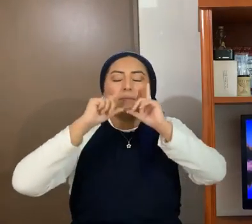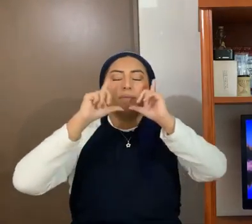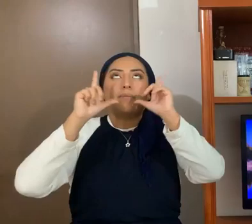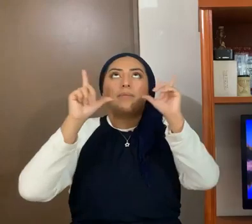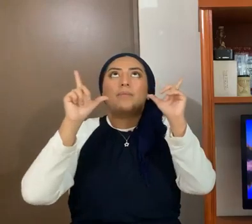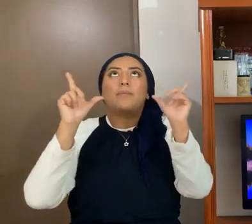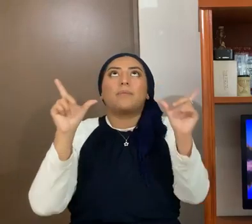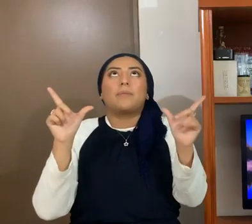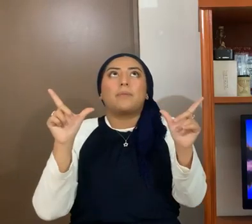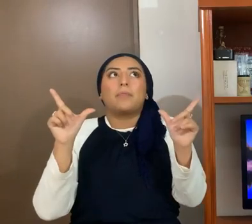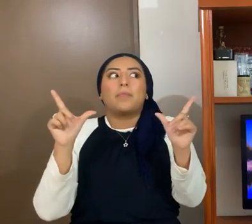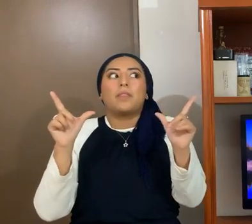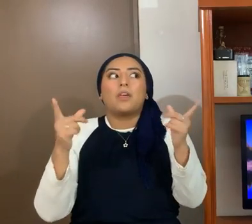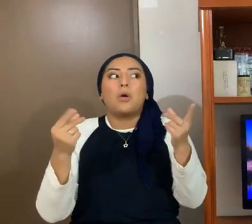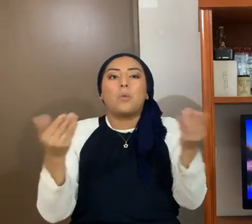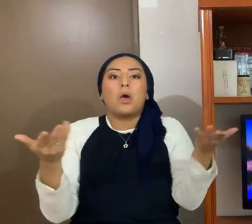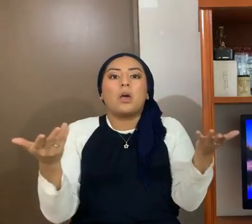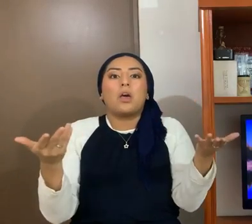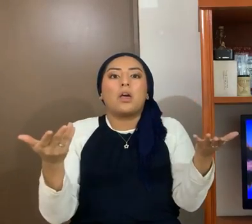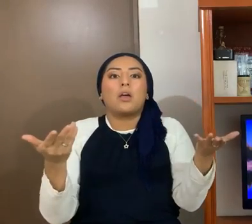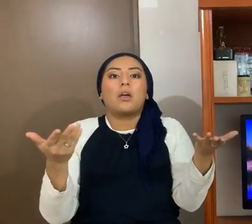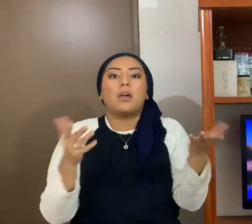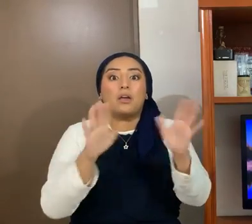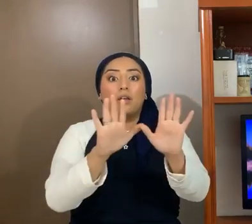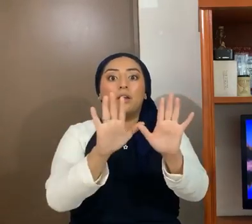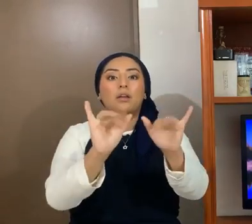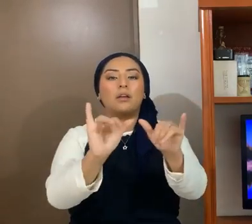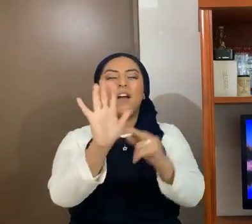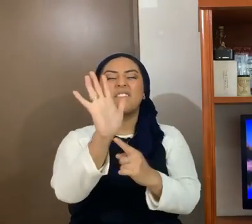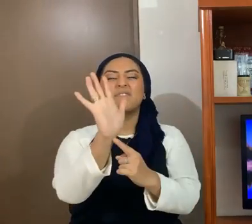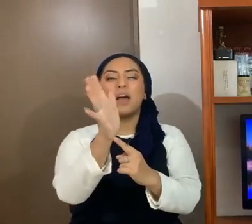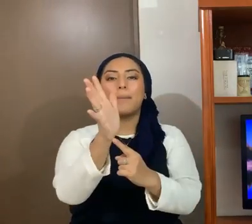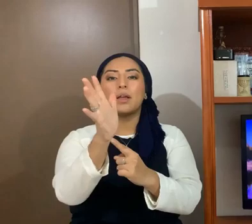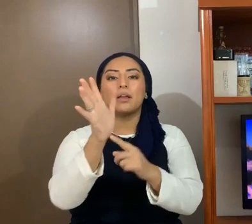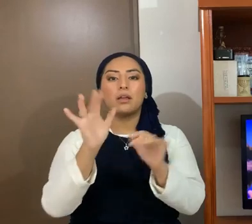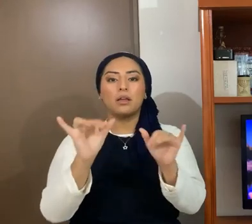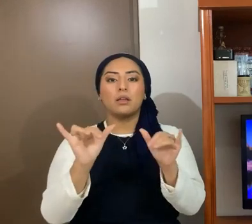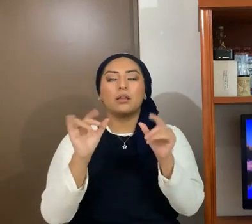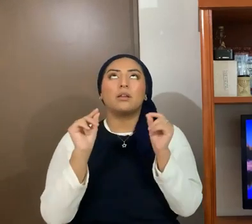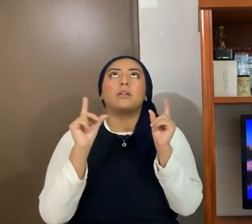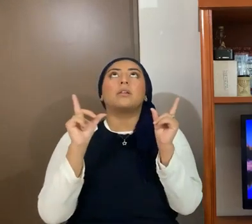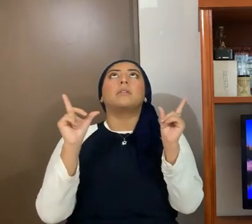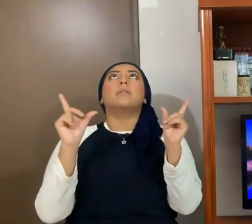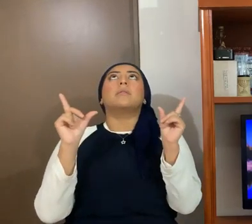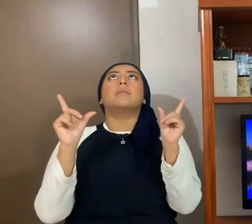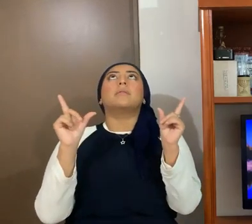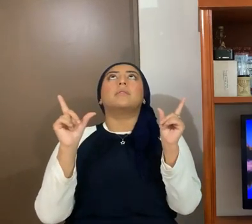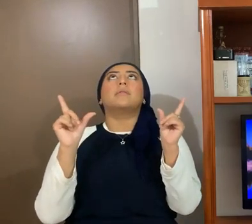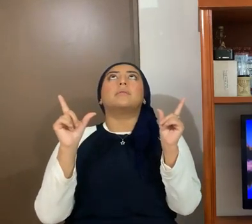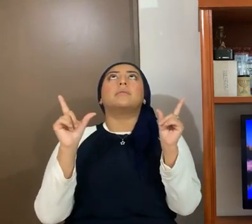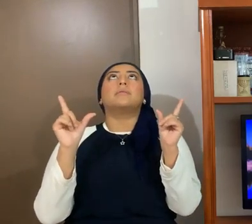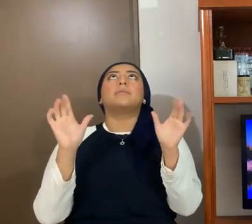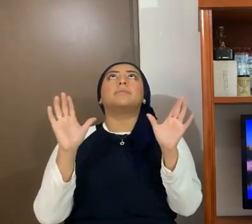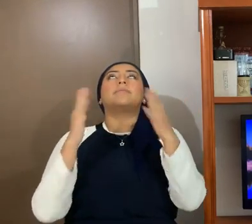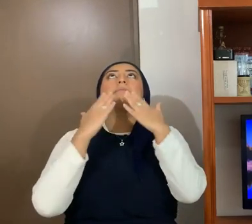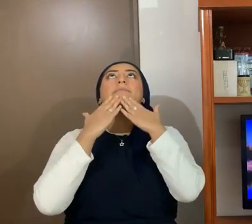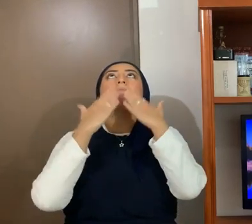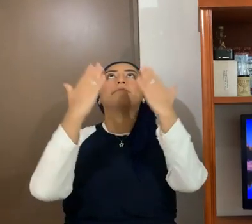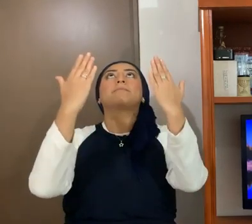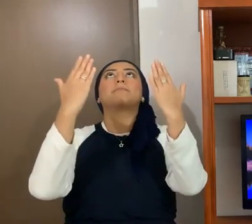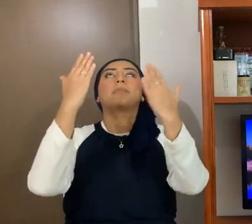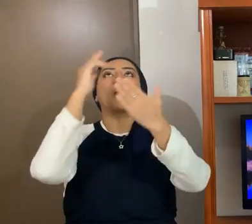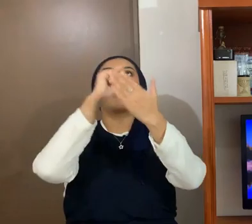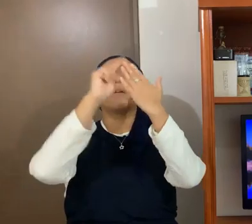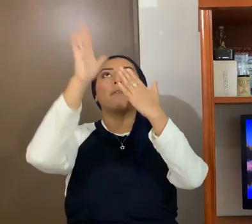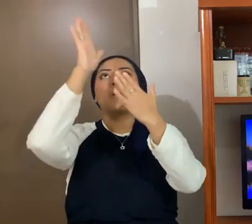ojos, no tienes nada que hacer? Te quedas 5 minutos con los ojos abiertos, porque si no te duermes, dándole gracias al